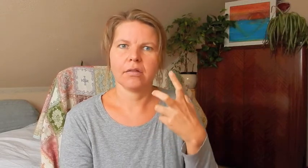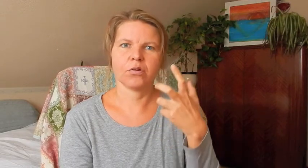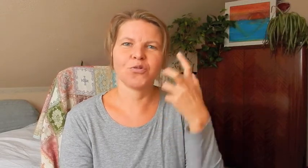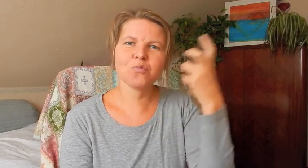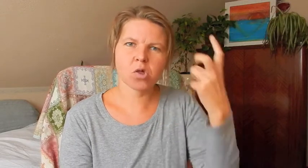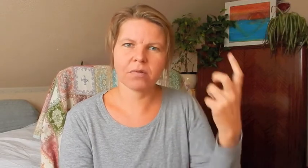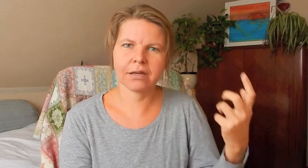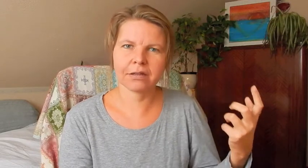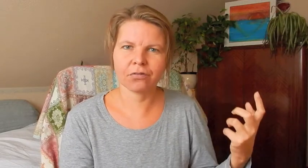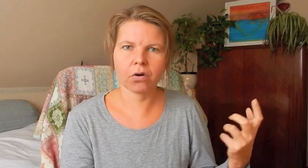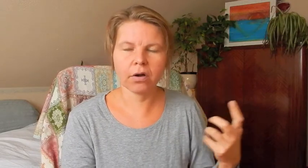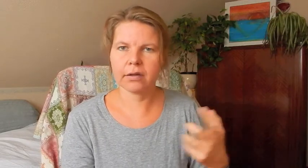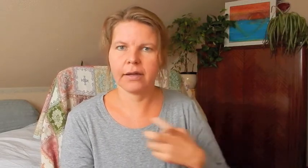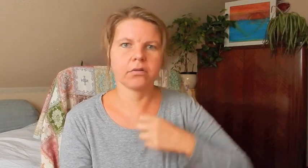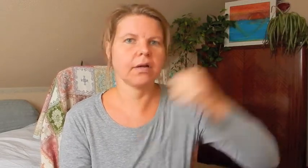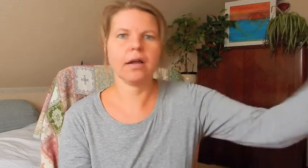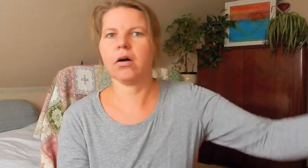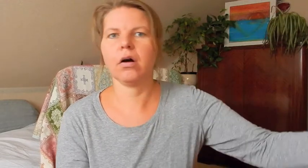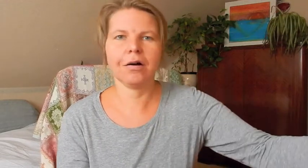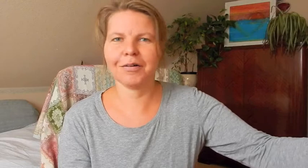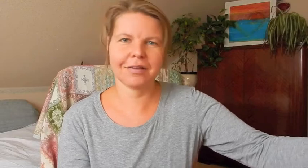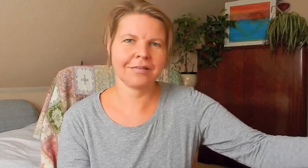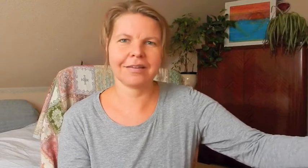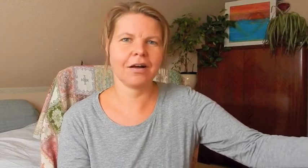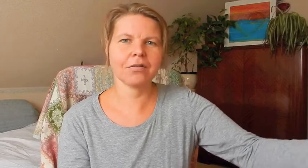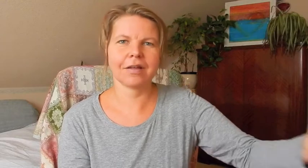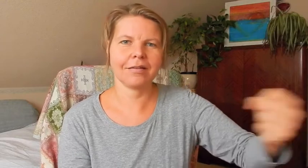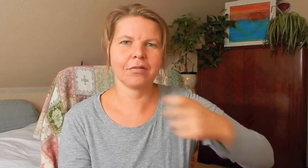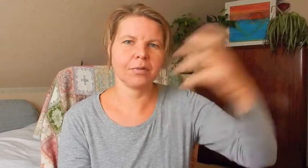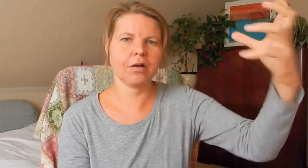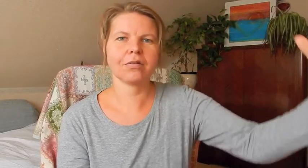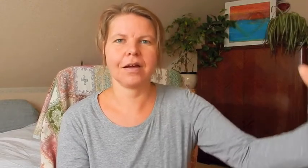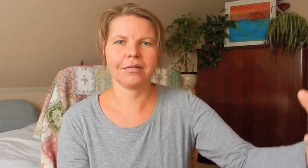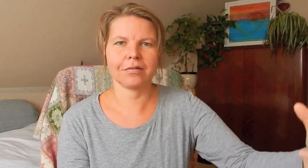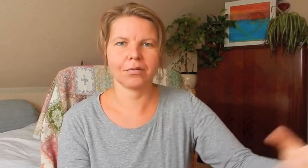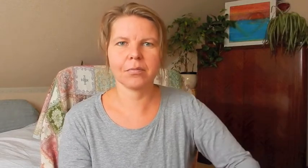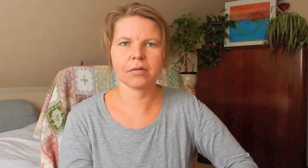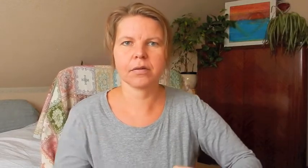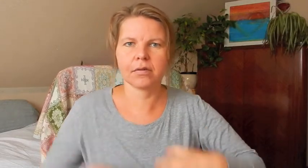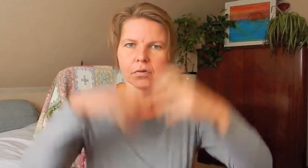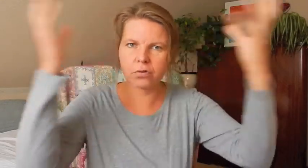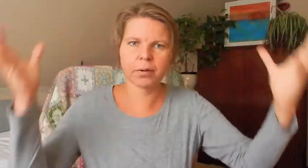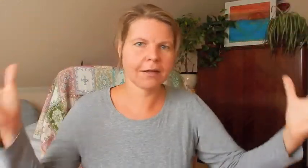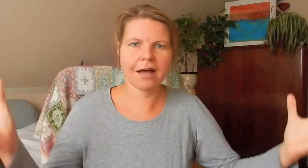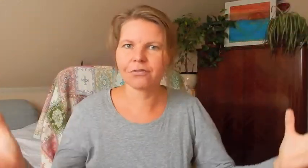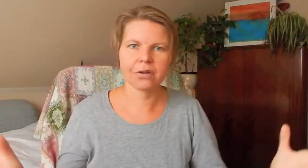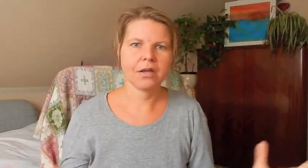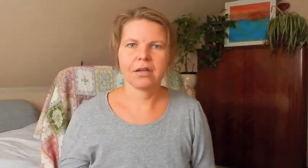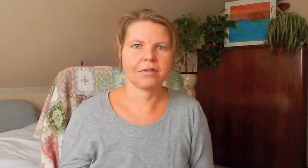so eine überschwängliche Freude einen total aus mir rausreißen. So, ne? Manchmal ist da so viel Kraft, ich weiß